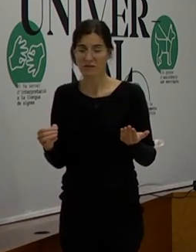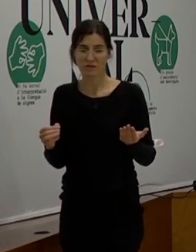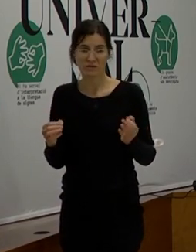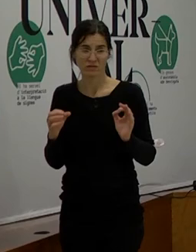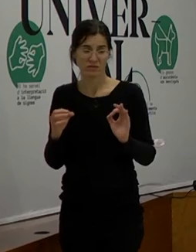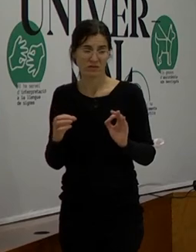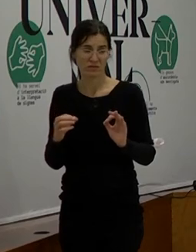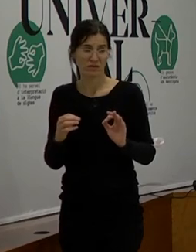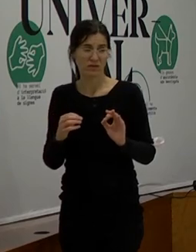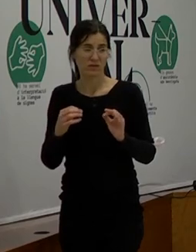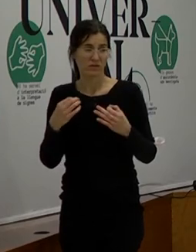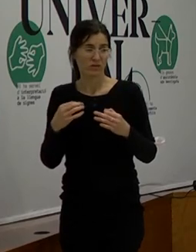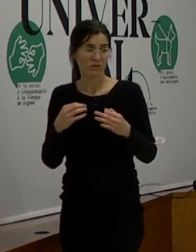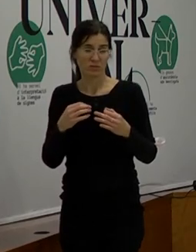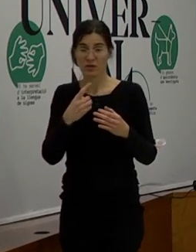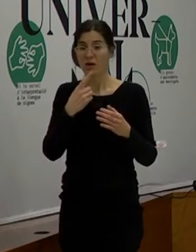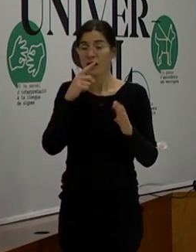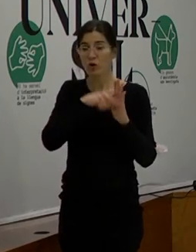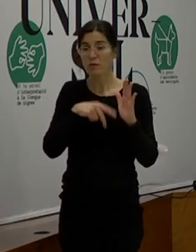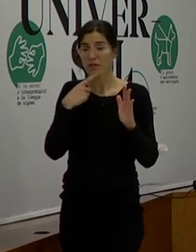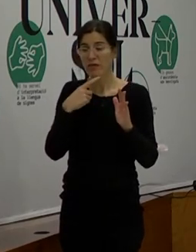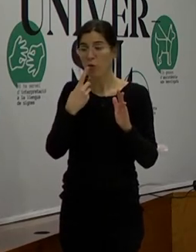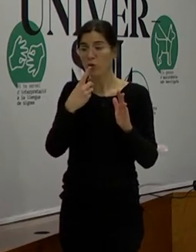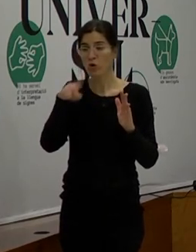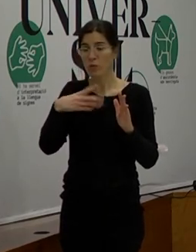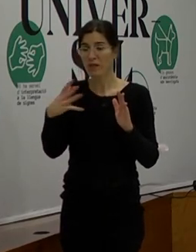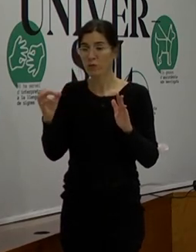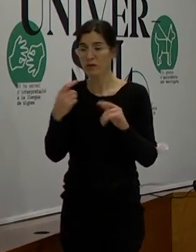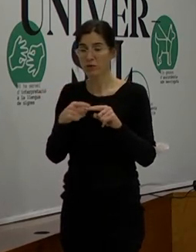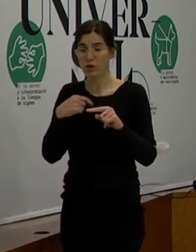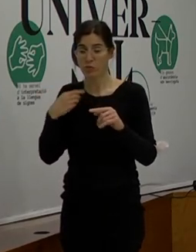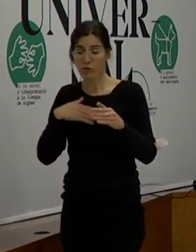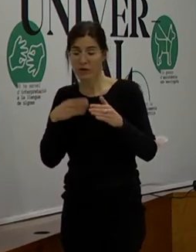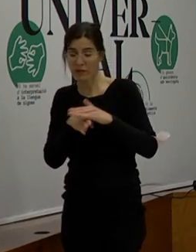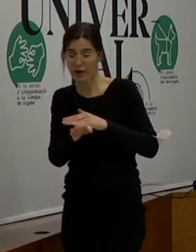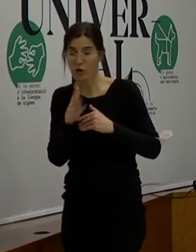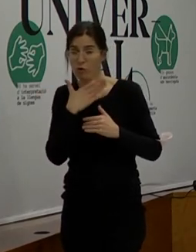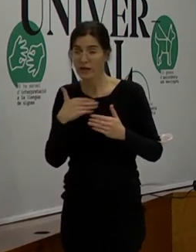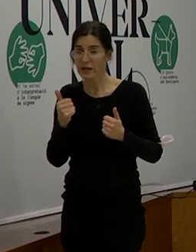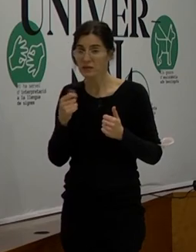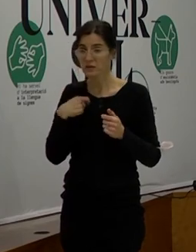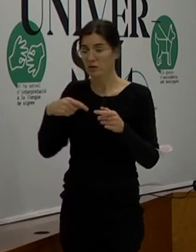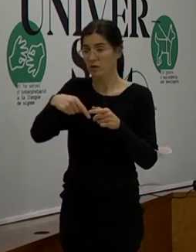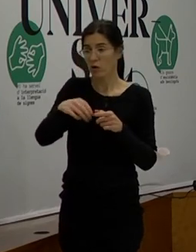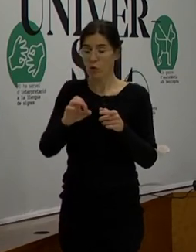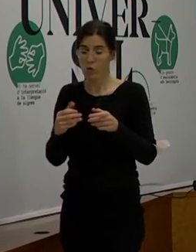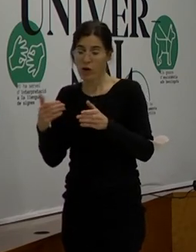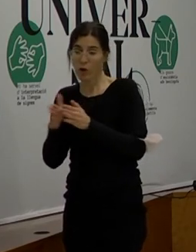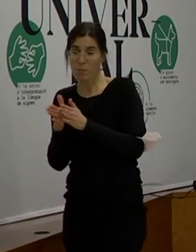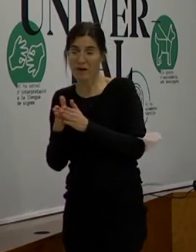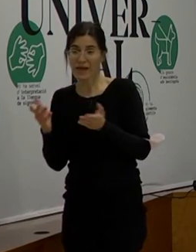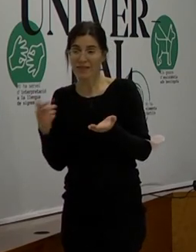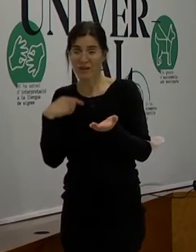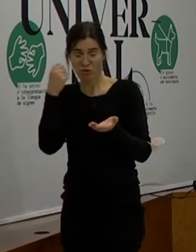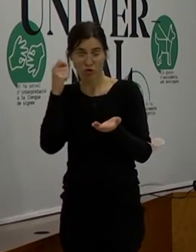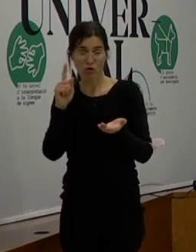metro 20. Però la norma diu metro 50 perquè jo puc entrar de cara o d'esquena perquè soy el conductor o soy el acompañante, no soy tonto,